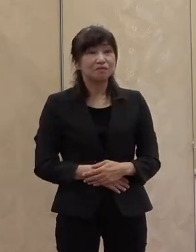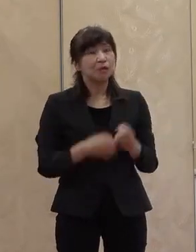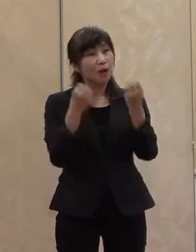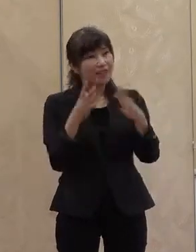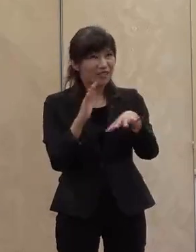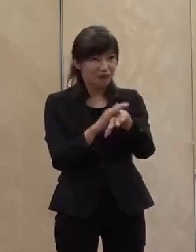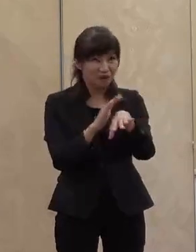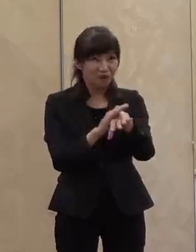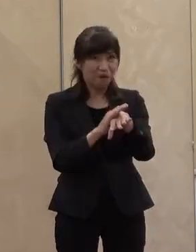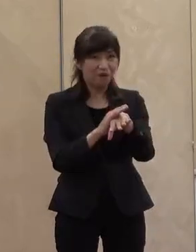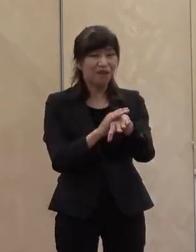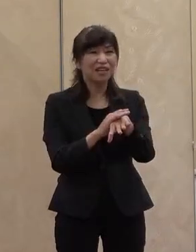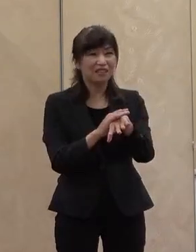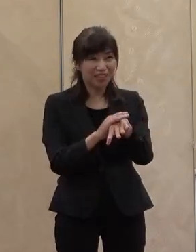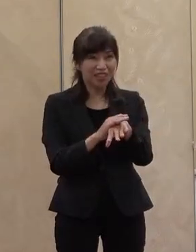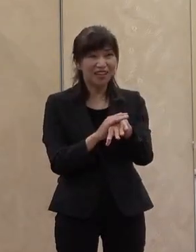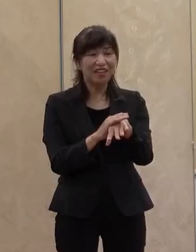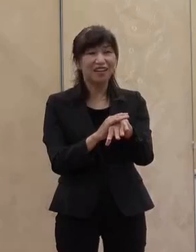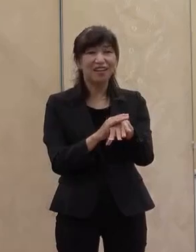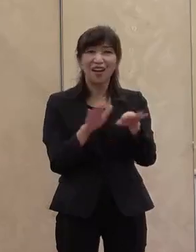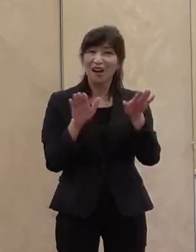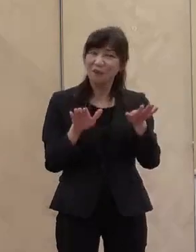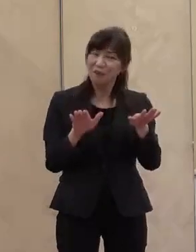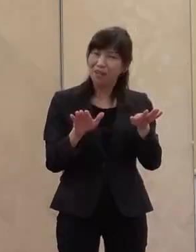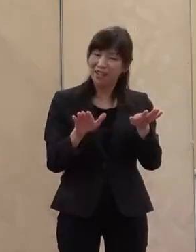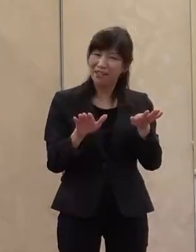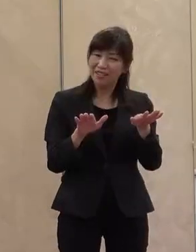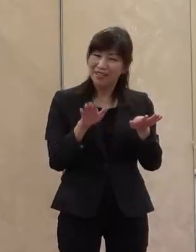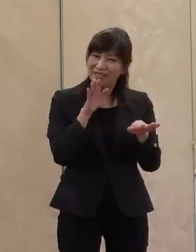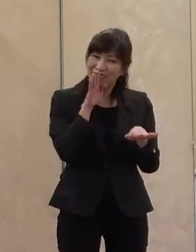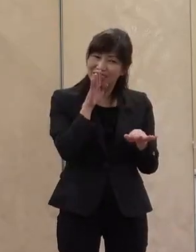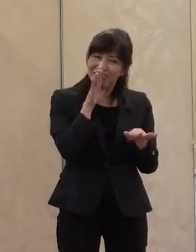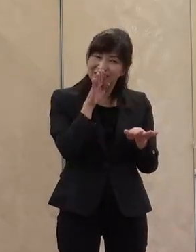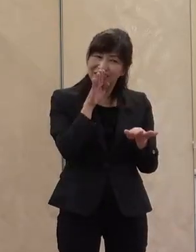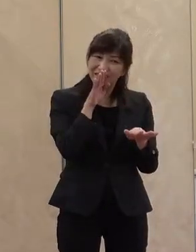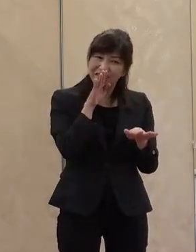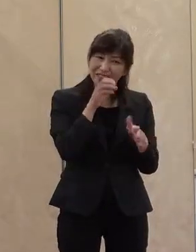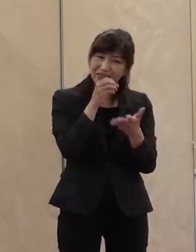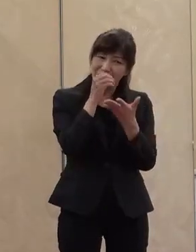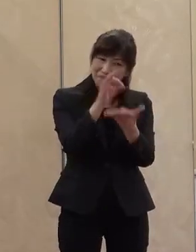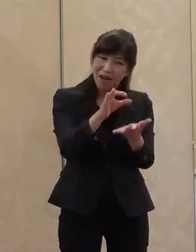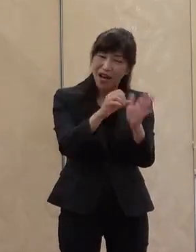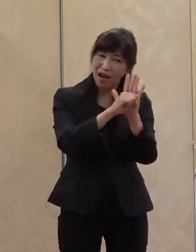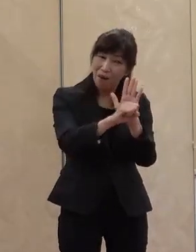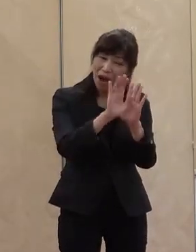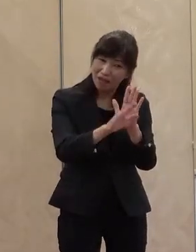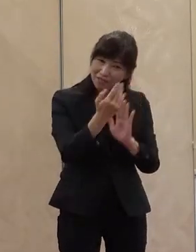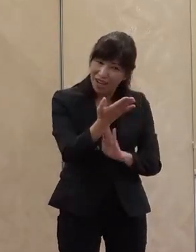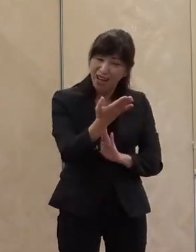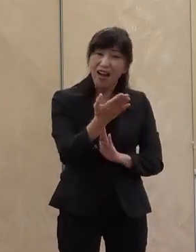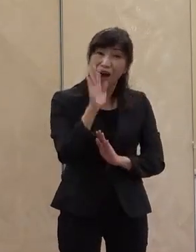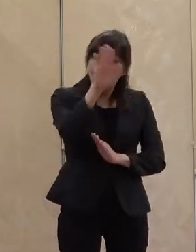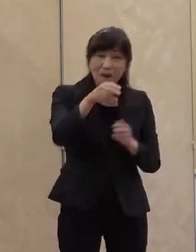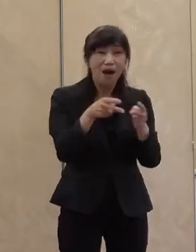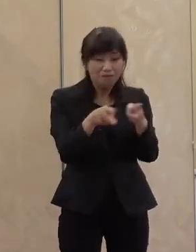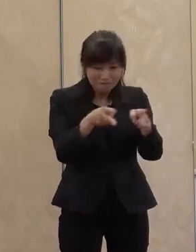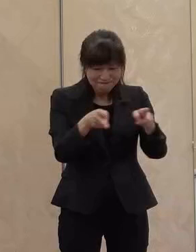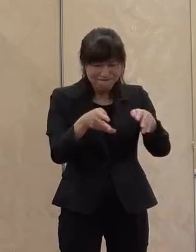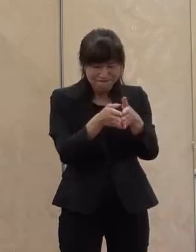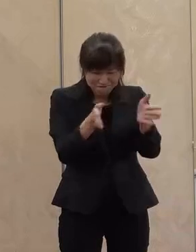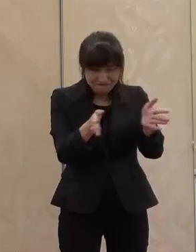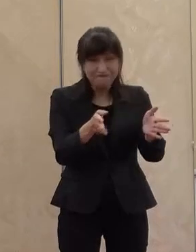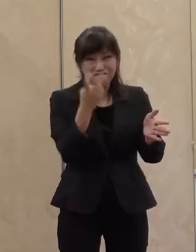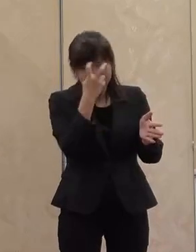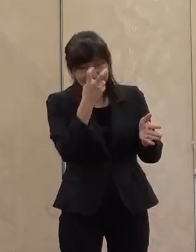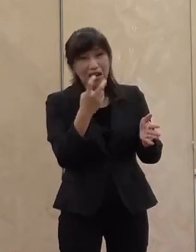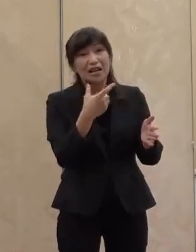法なので、ちょっと今回どれほど効果があるかとか、さまざまな分析をしていきたいと思います。このモデル事業の評価分析をして